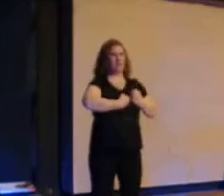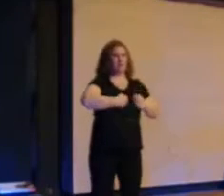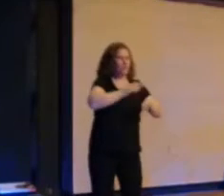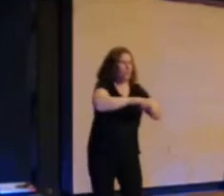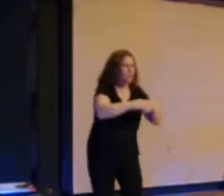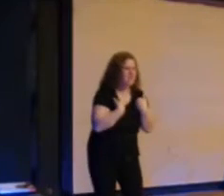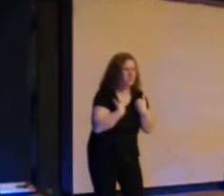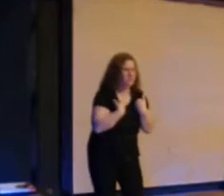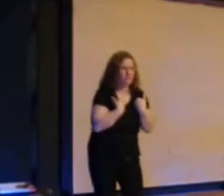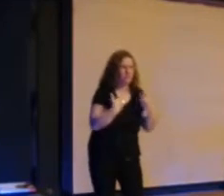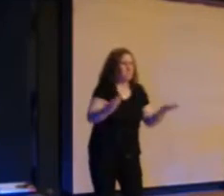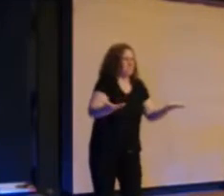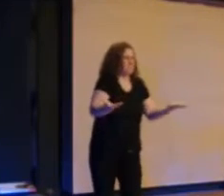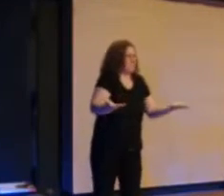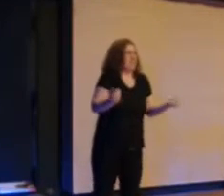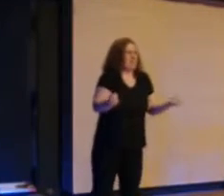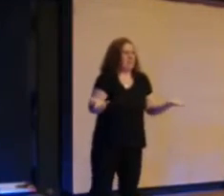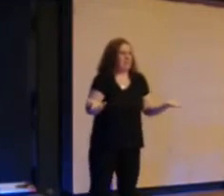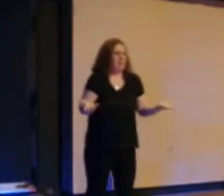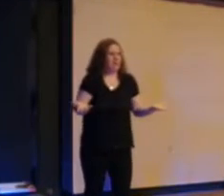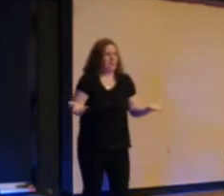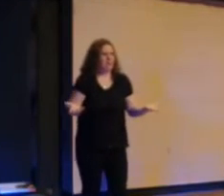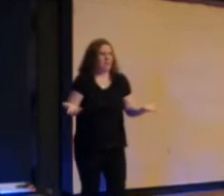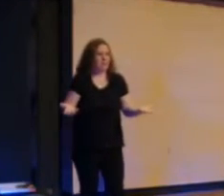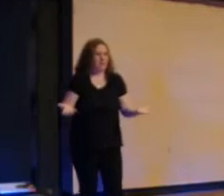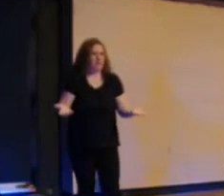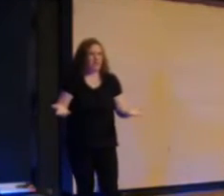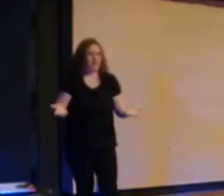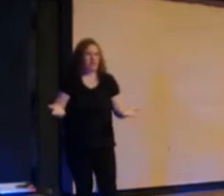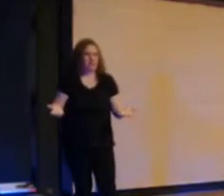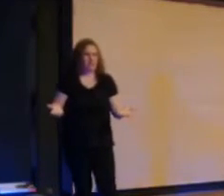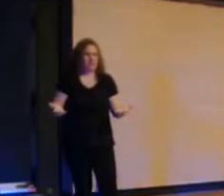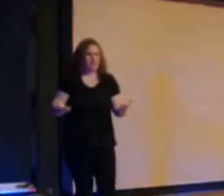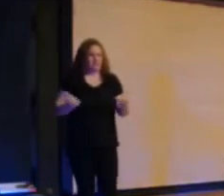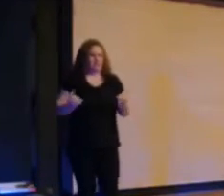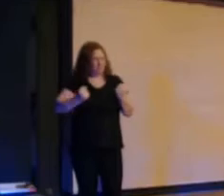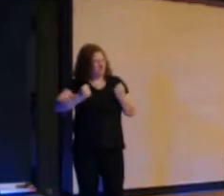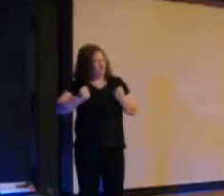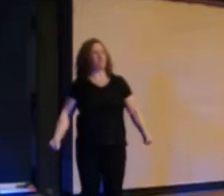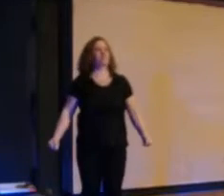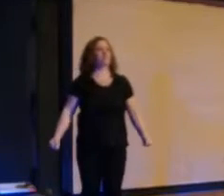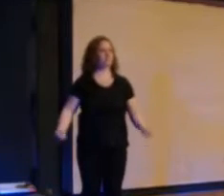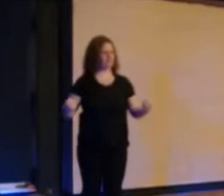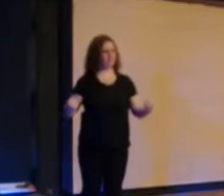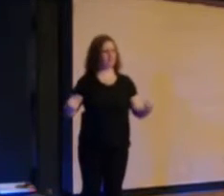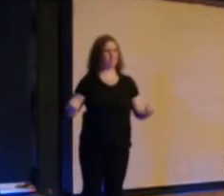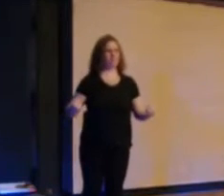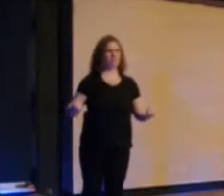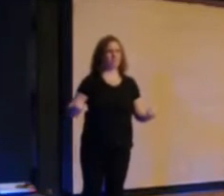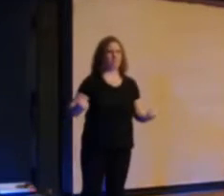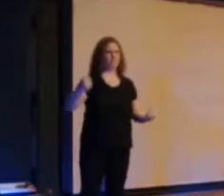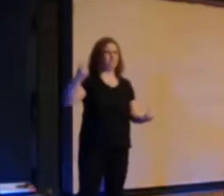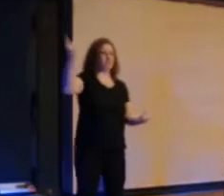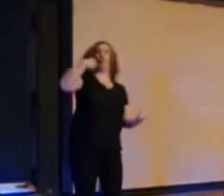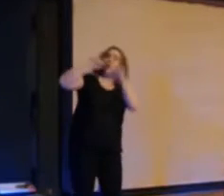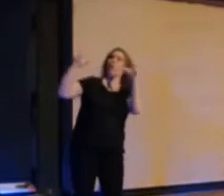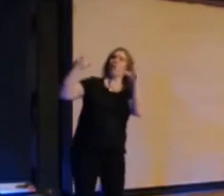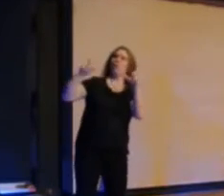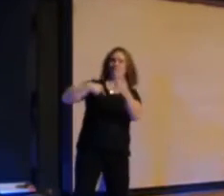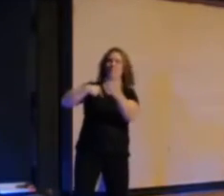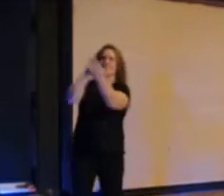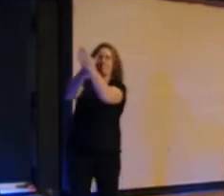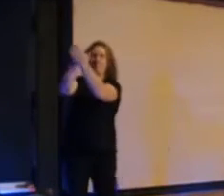n'ai rien. Es mucho más fuerte. No se puede luchar contra lo imprevisto, contra